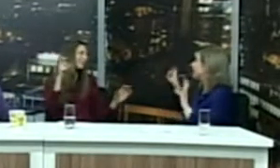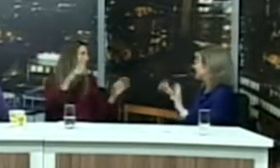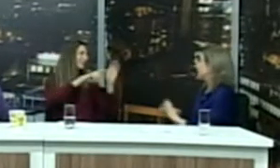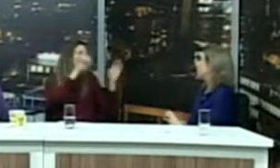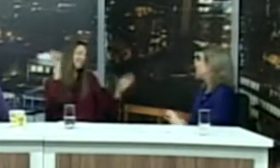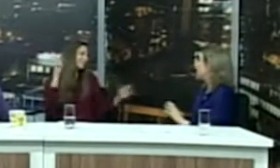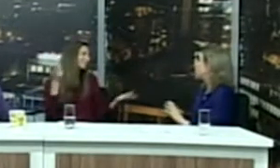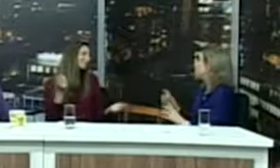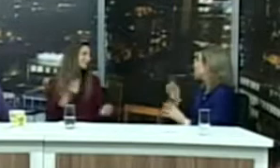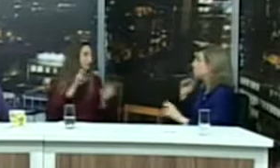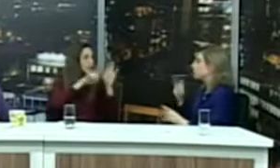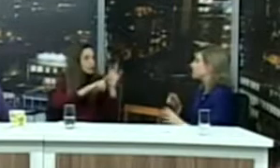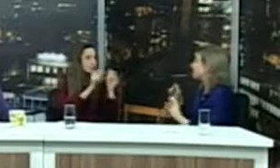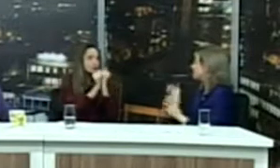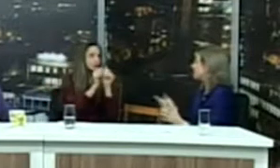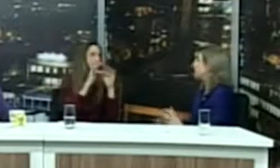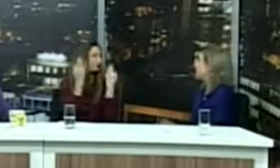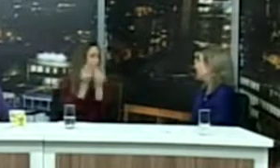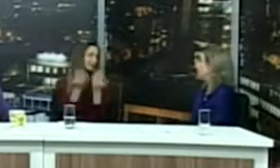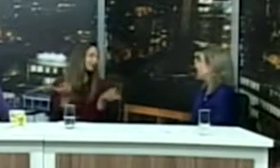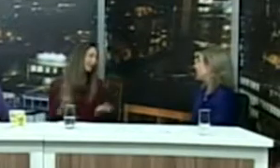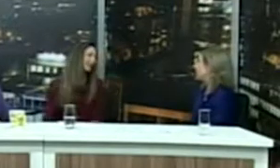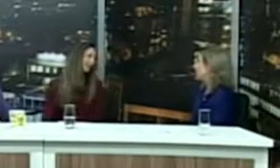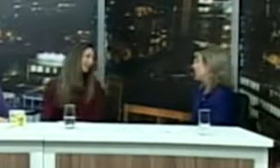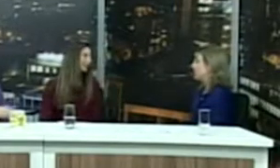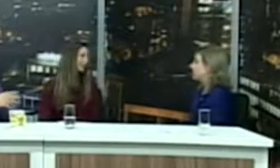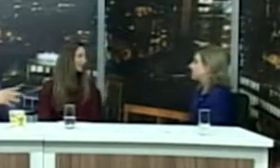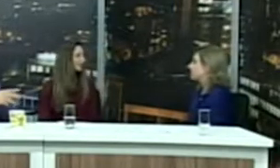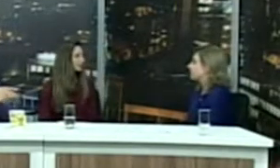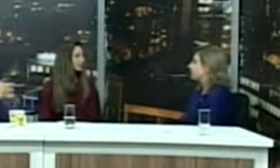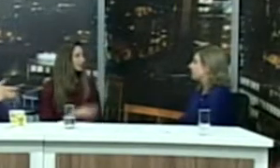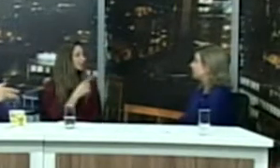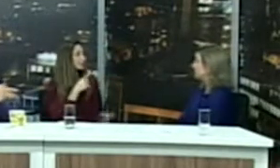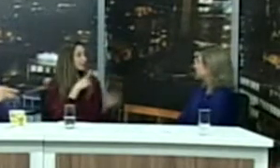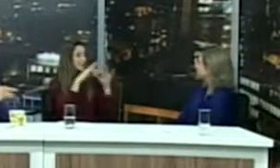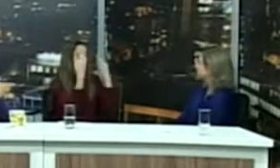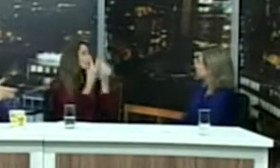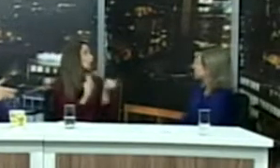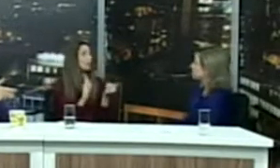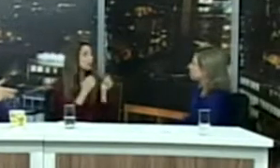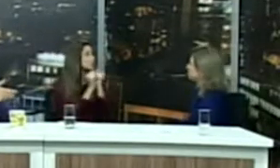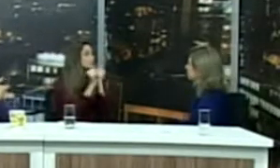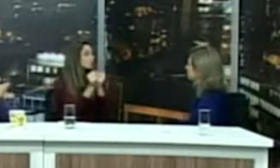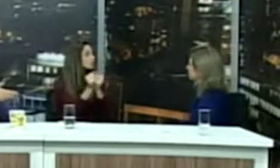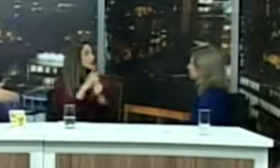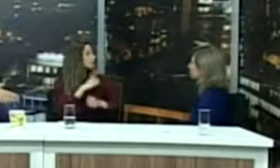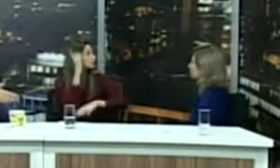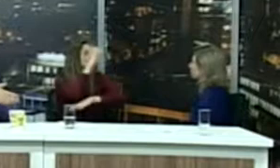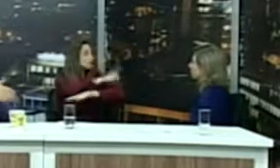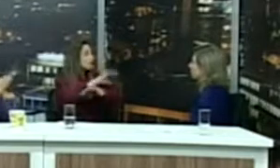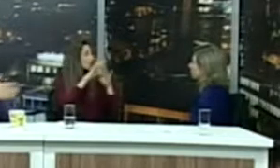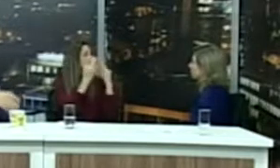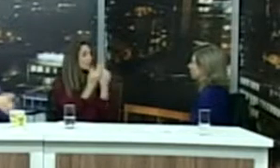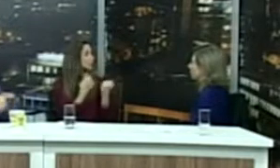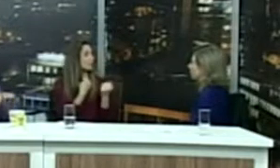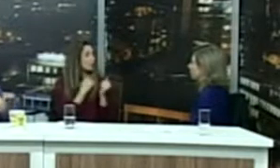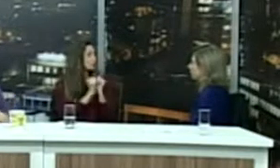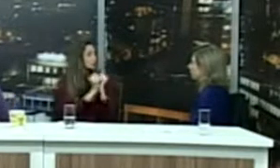essa liberdade, e o surdo precisa ser independente, nem sempre com a família. Isso, mas os bancos, eles têm evoluído, os bancos...